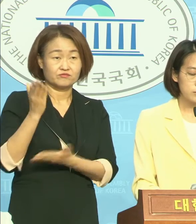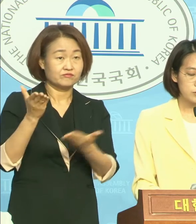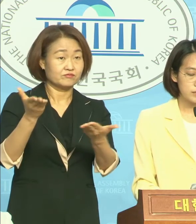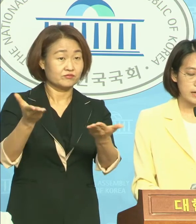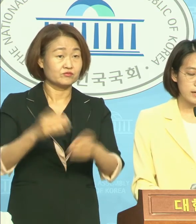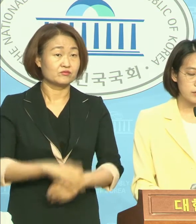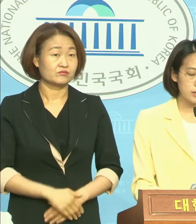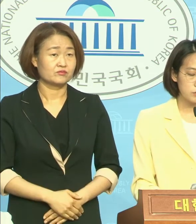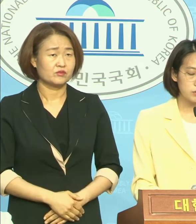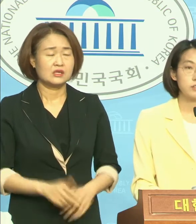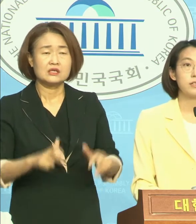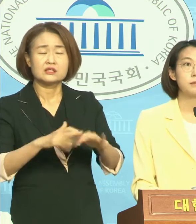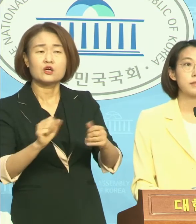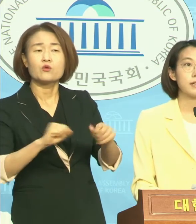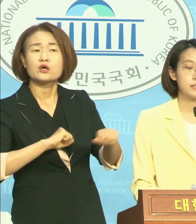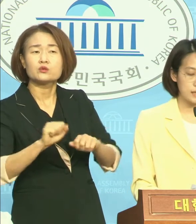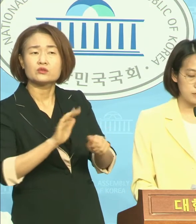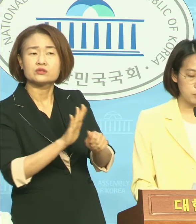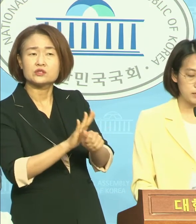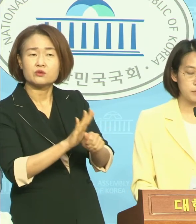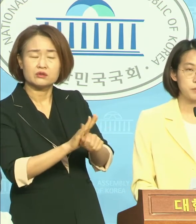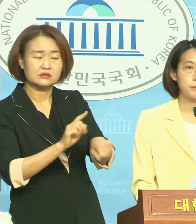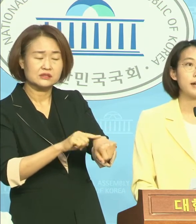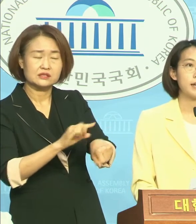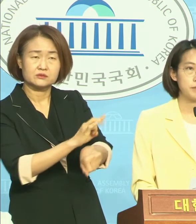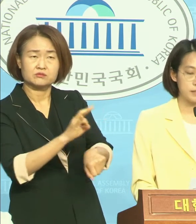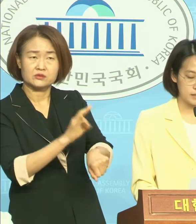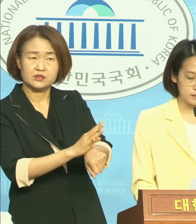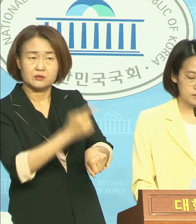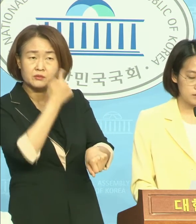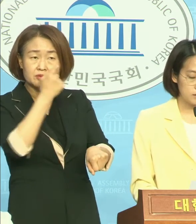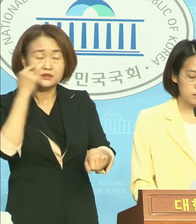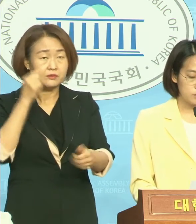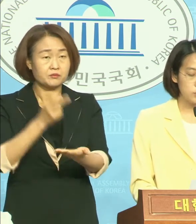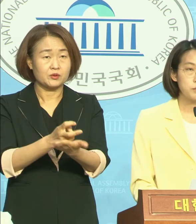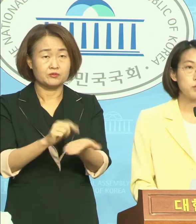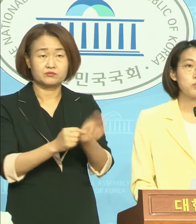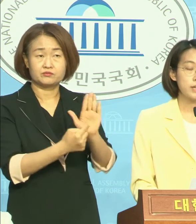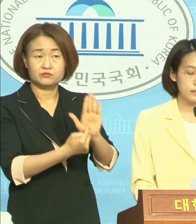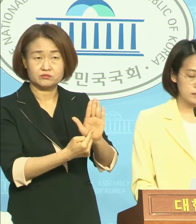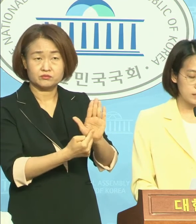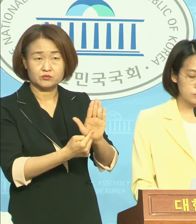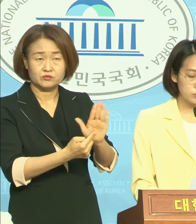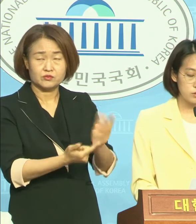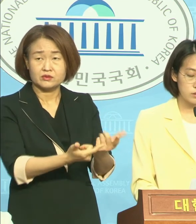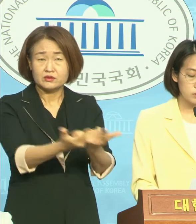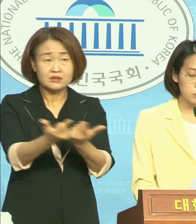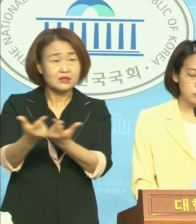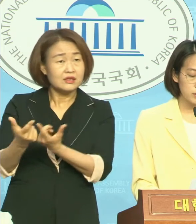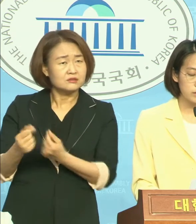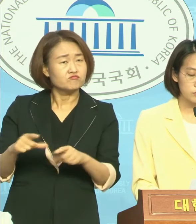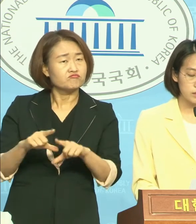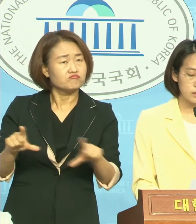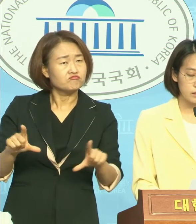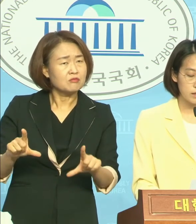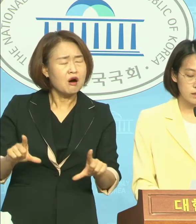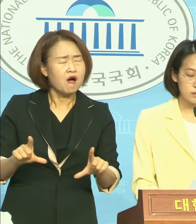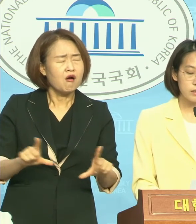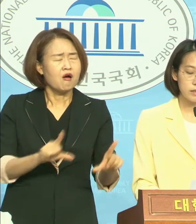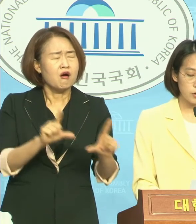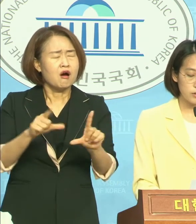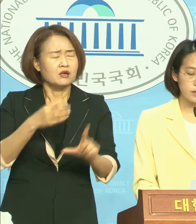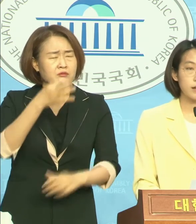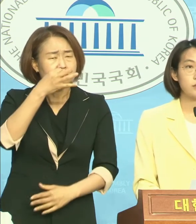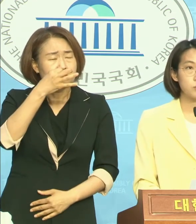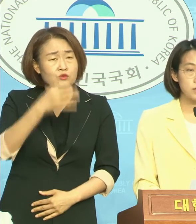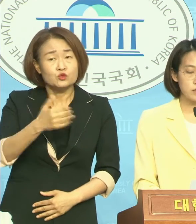오늘 저는 장애인 활동지원 24시간 보장 법 을 발휘합니다 우리 모두의 일상을 뒤흔든 코로나 일부는